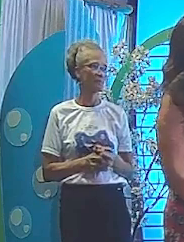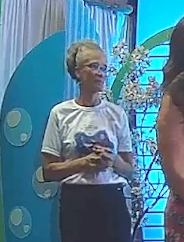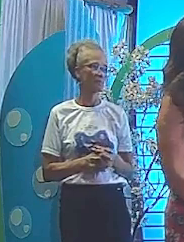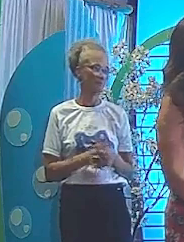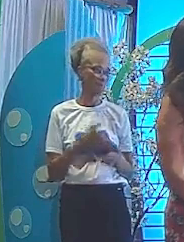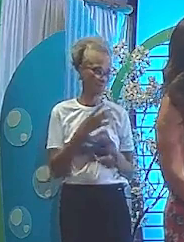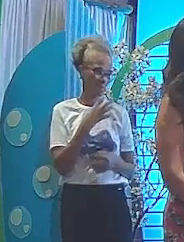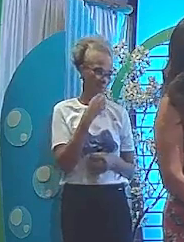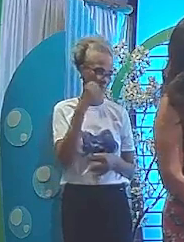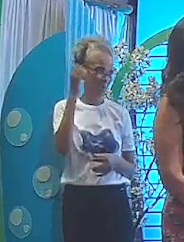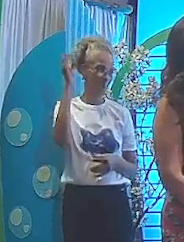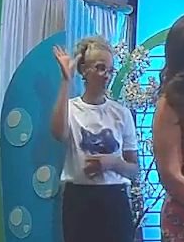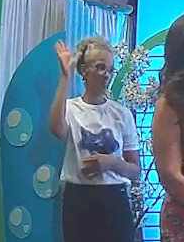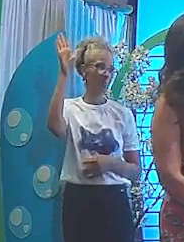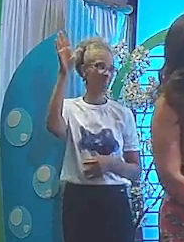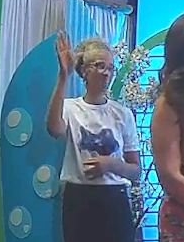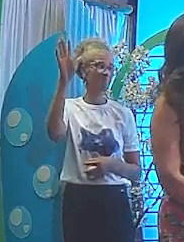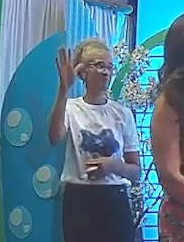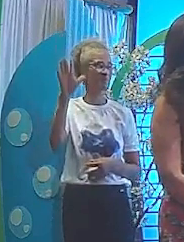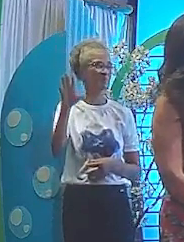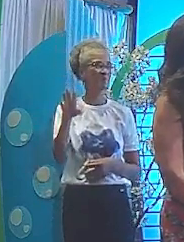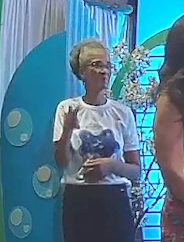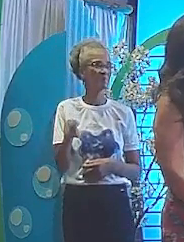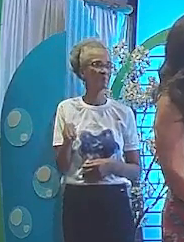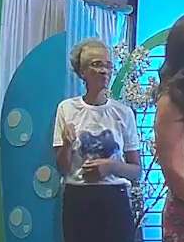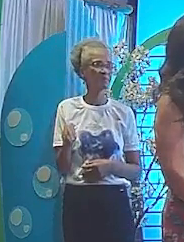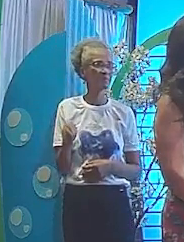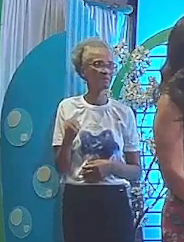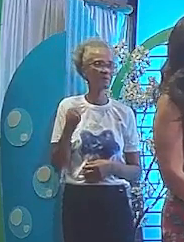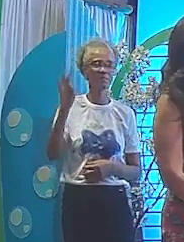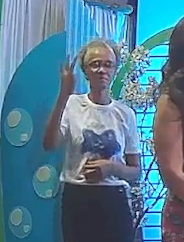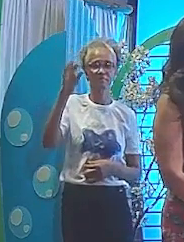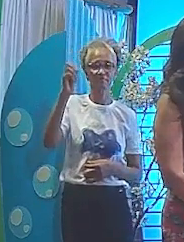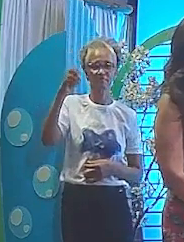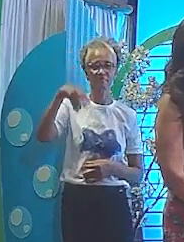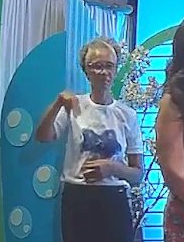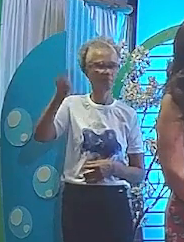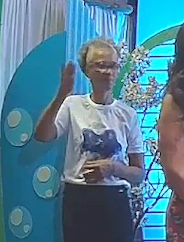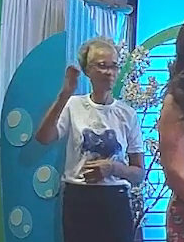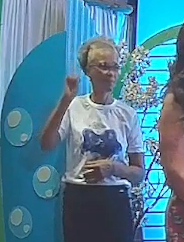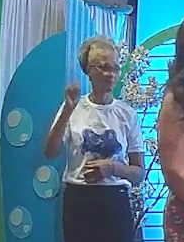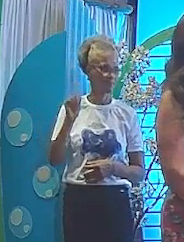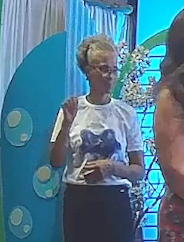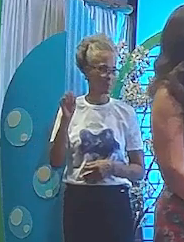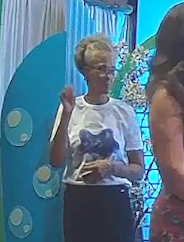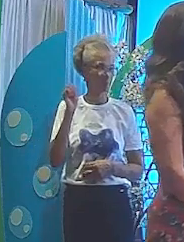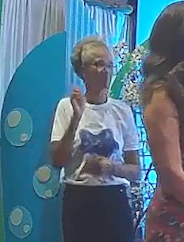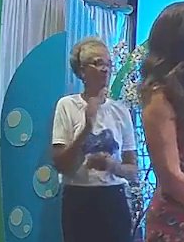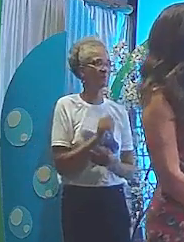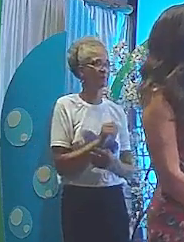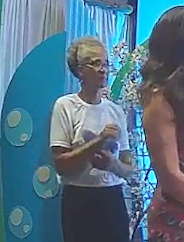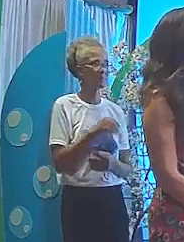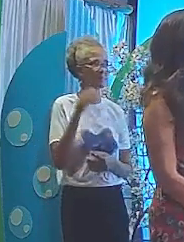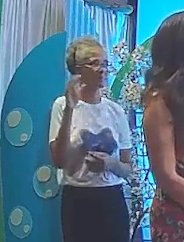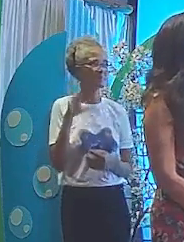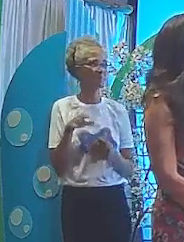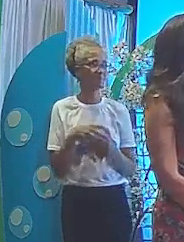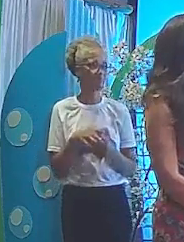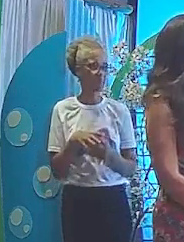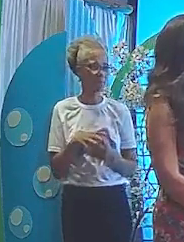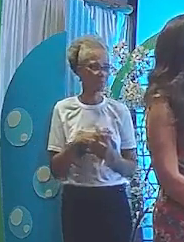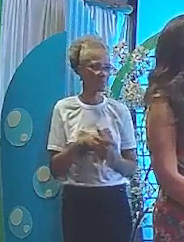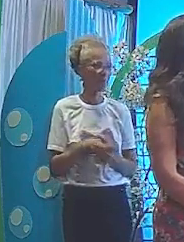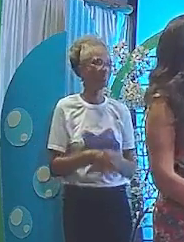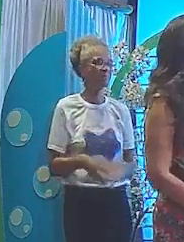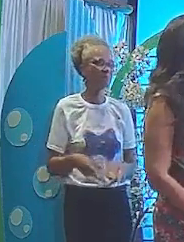Olá, boa noite aos presentes. Me chamo Tamires Conceição, estou enquanto diretora de bibliotecas públicas do estado da Bahia. Seguindo